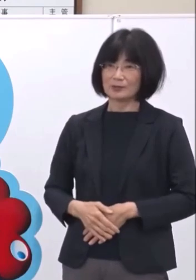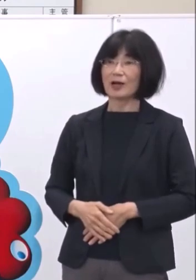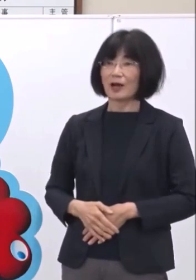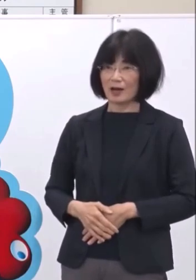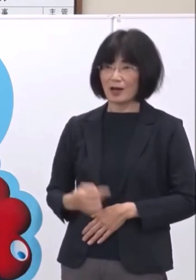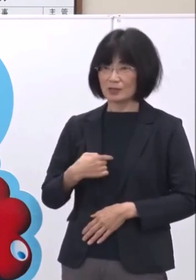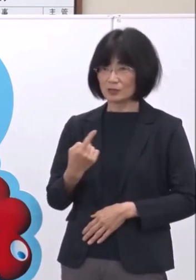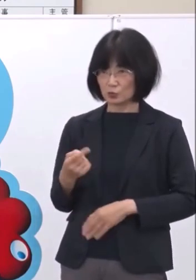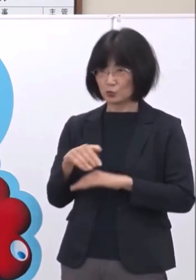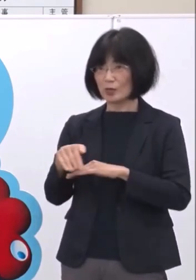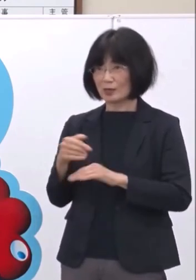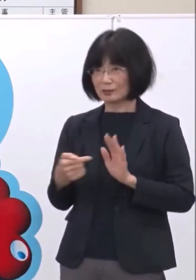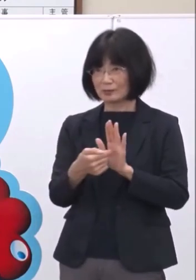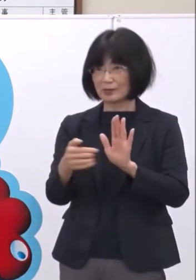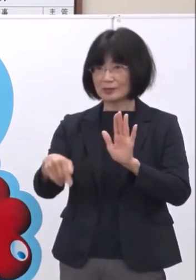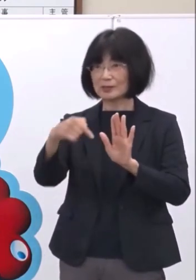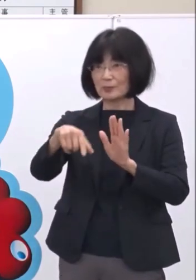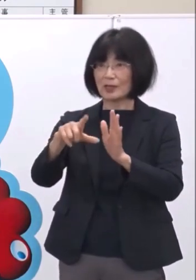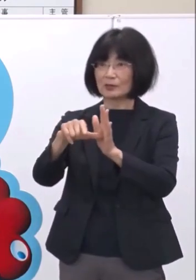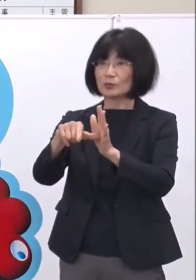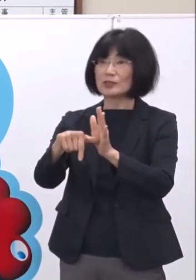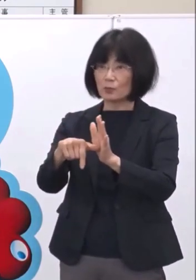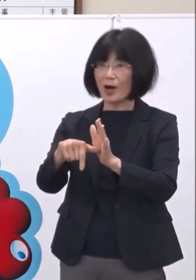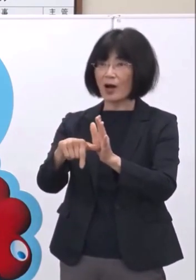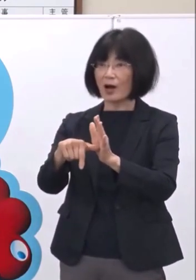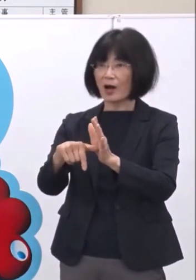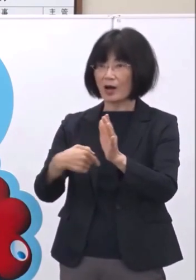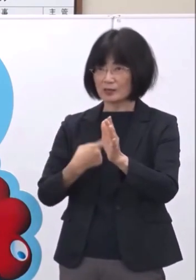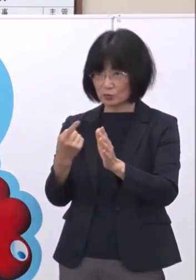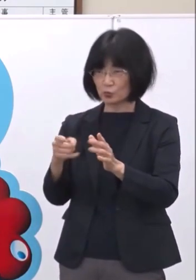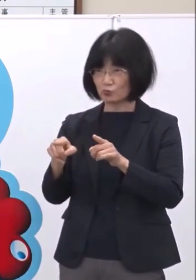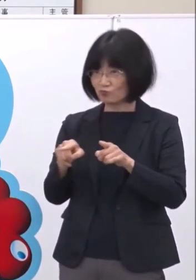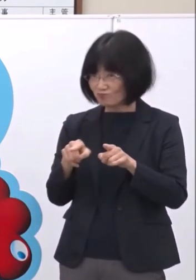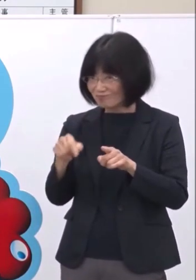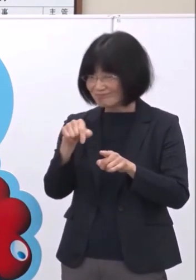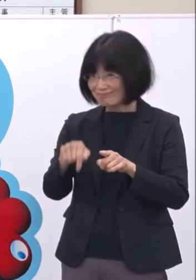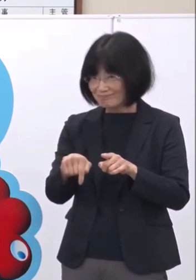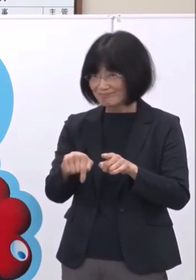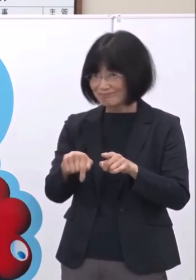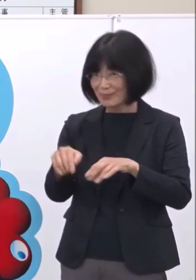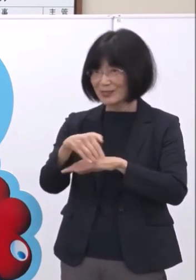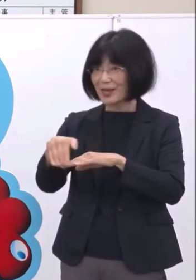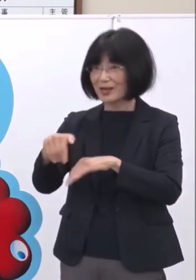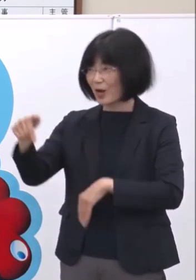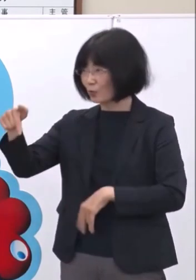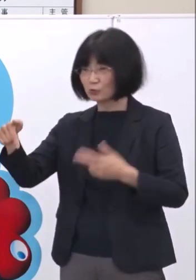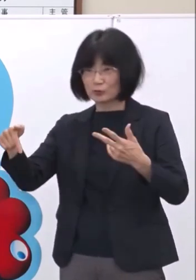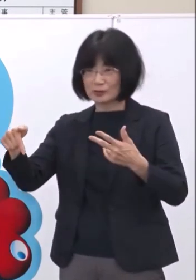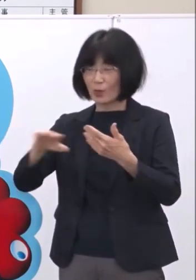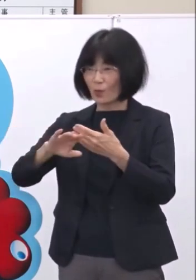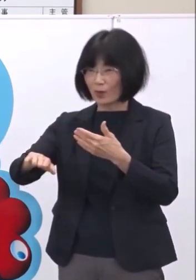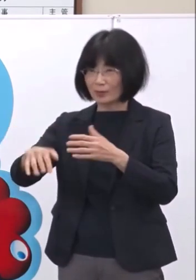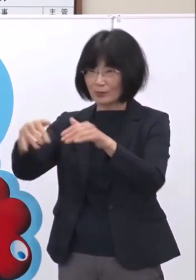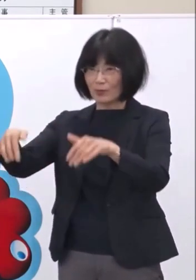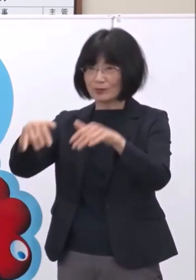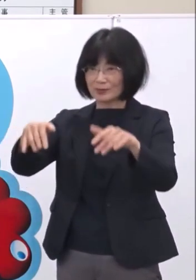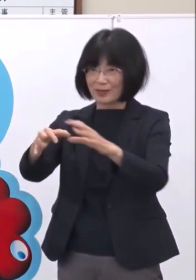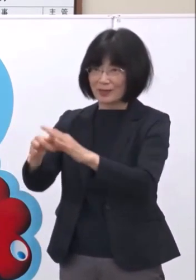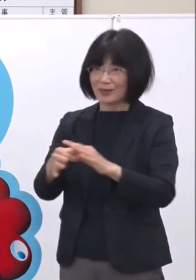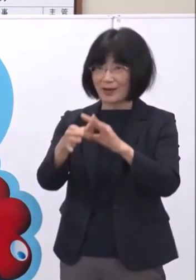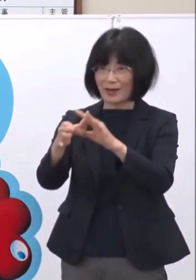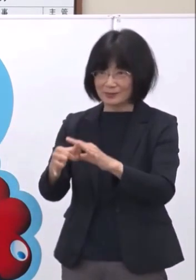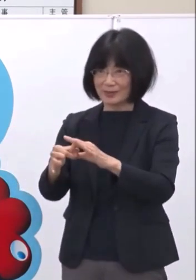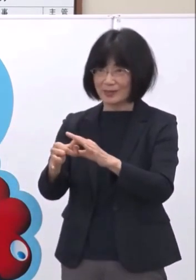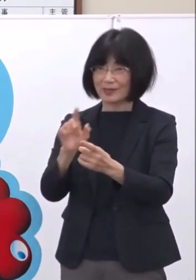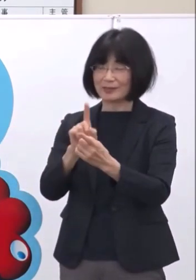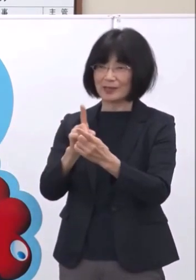が示された時にはですね、実施計画に基づいて、府市関連機関と連携して対応